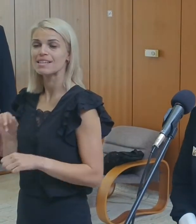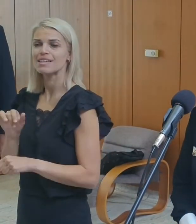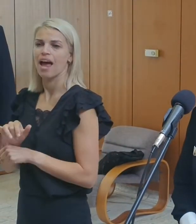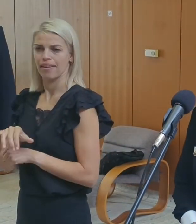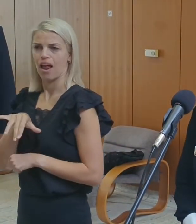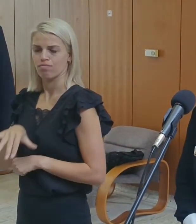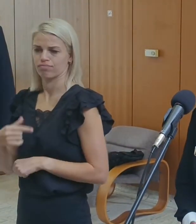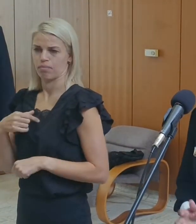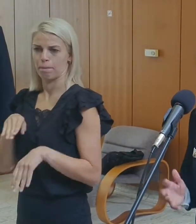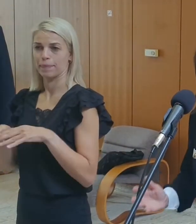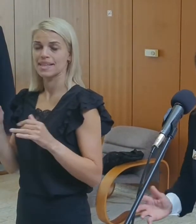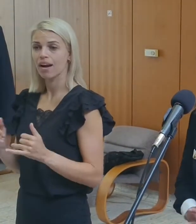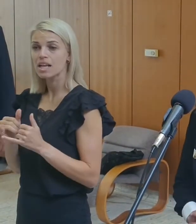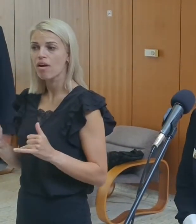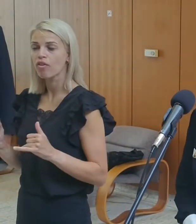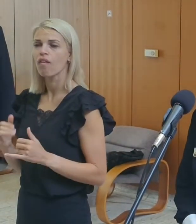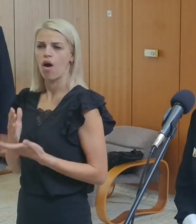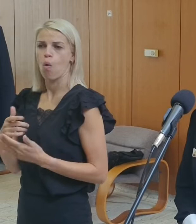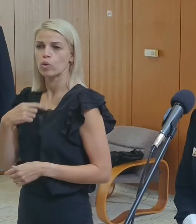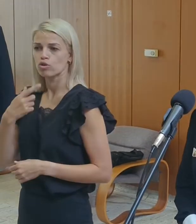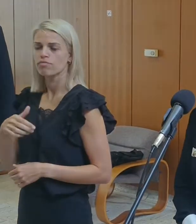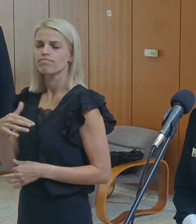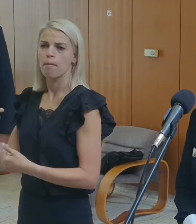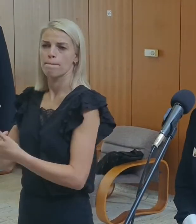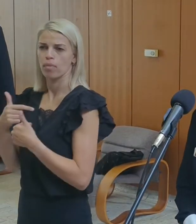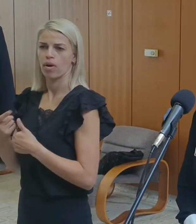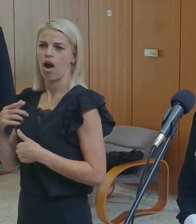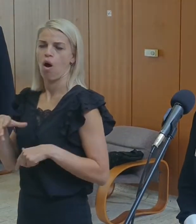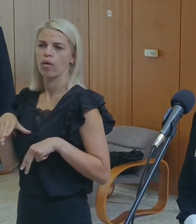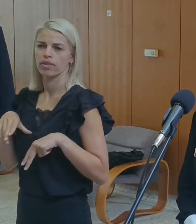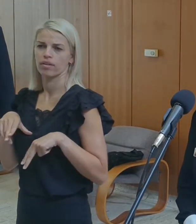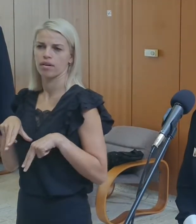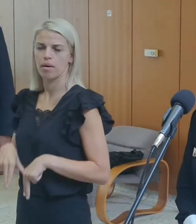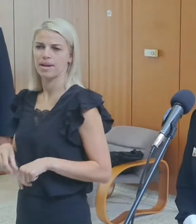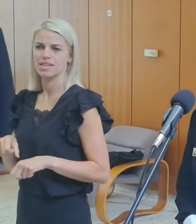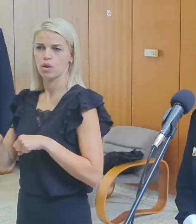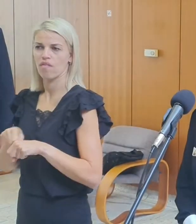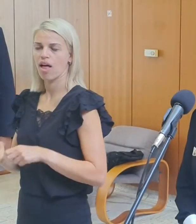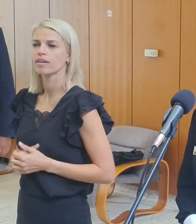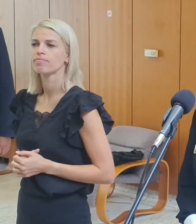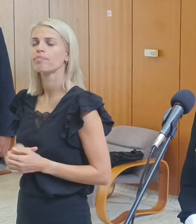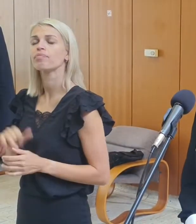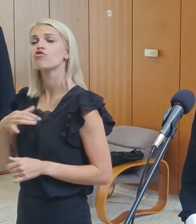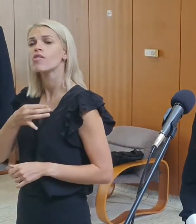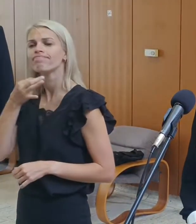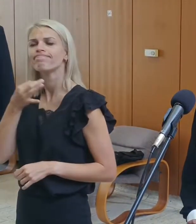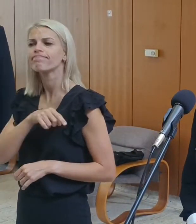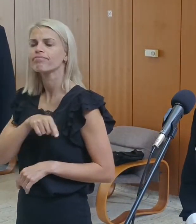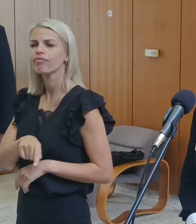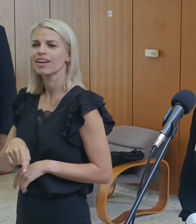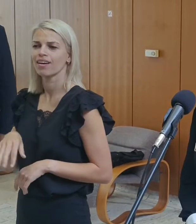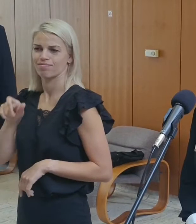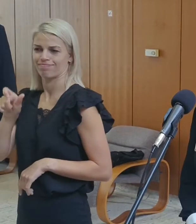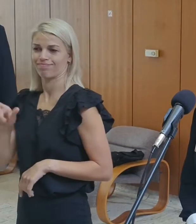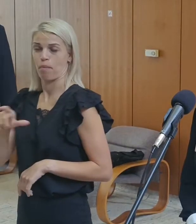ministerkou spravodlivosti a ako som už povedala, cítim podporu od premiéra. Pani ministerka, ako vnímate zatýkanie a umiestnenie do väzby